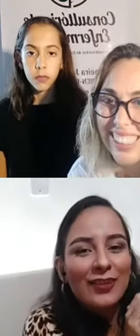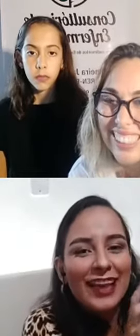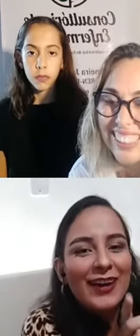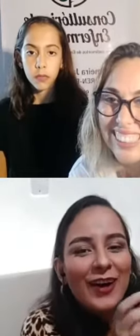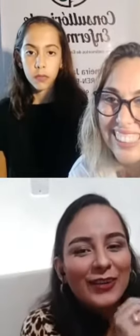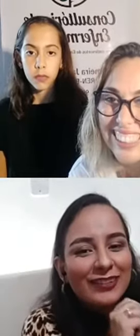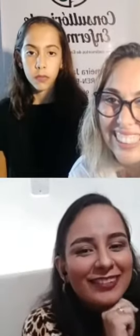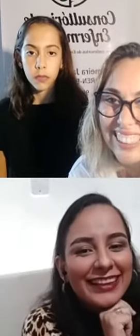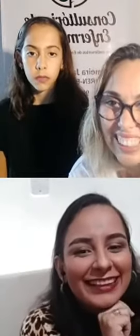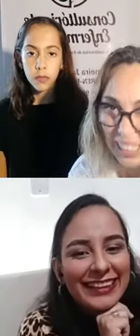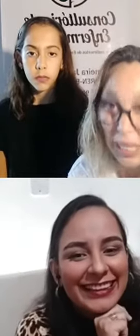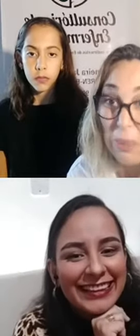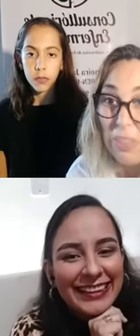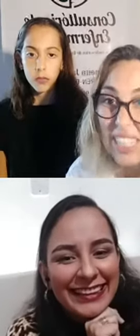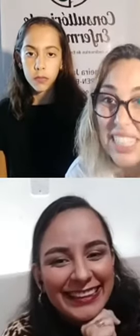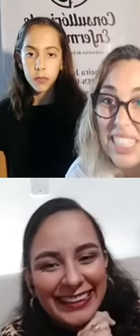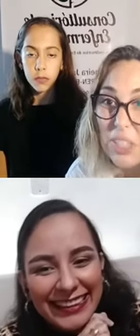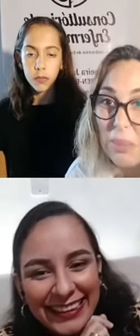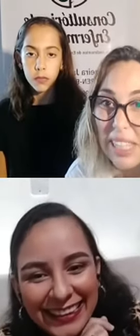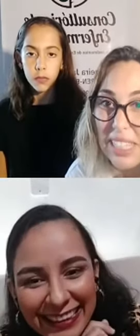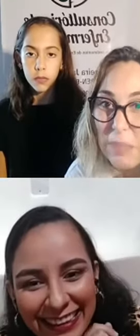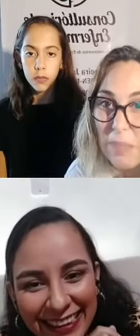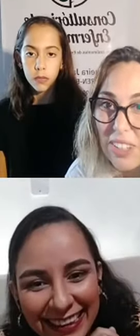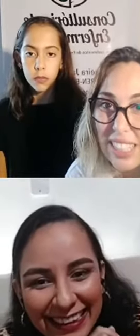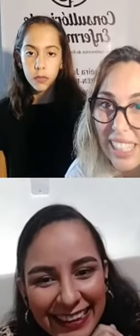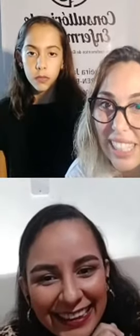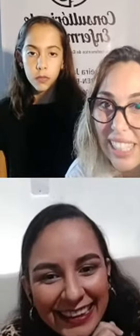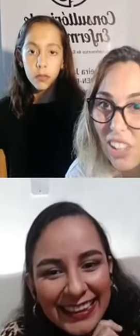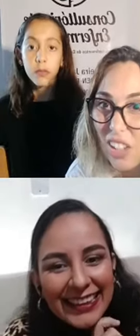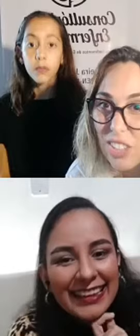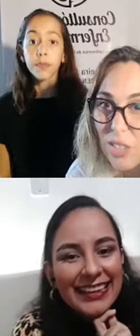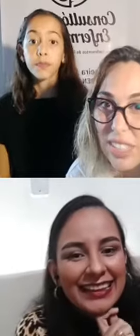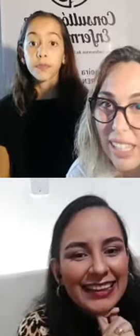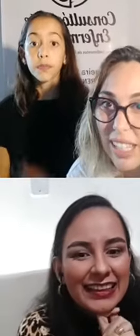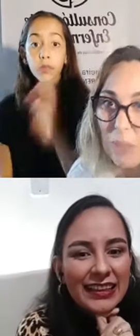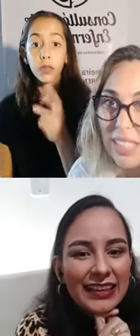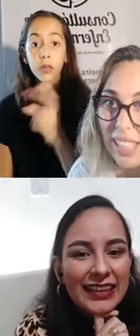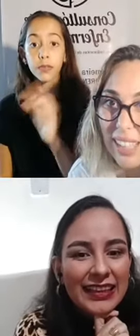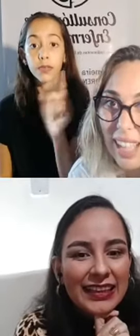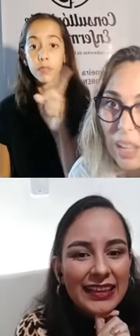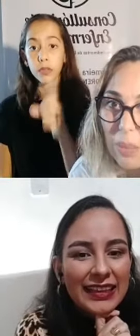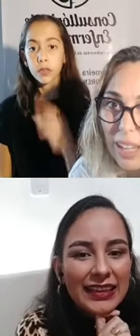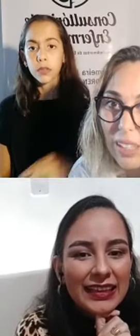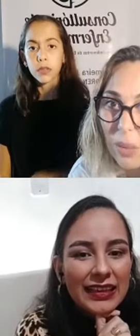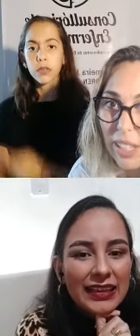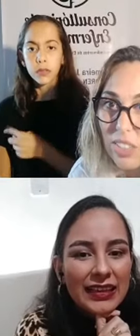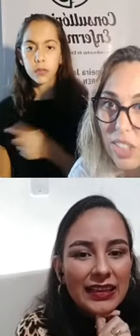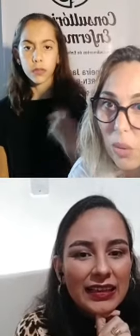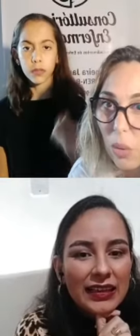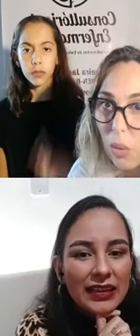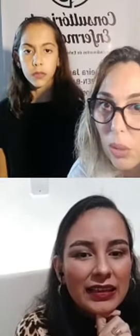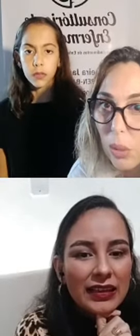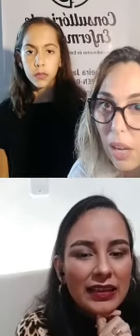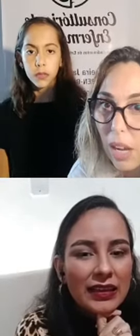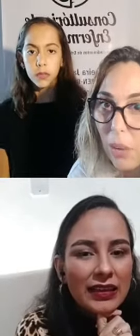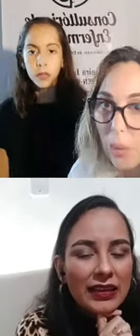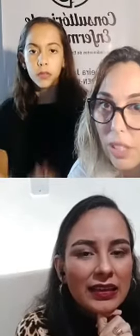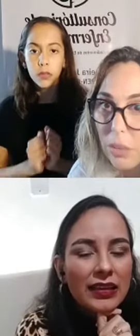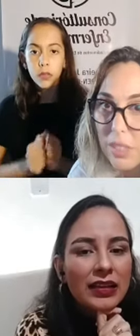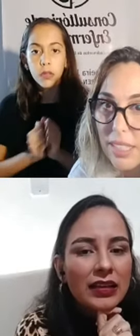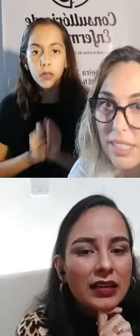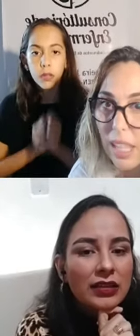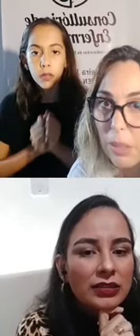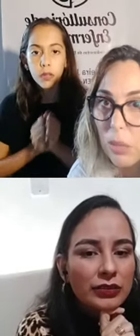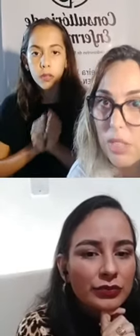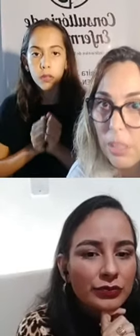tô sem óculos. Existe uma resposta que nós nos negamos a dar para não ir de encontro ao que